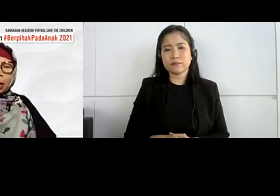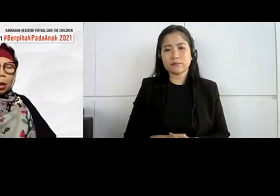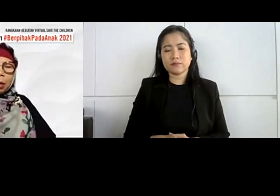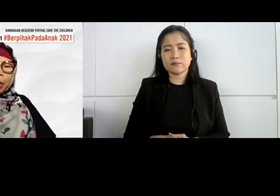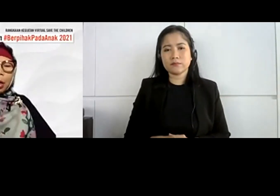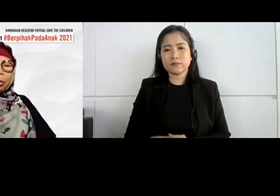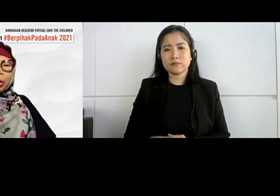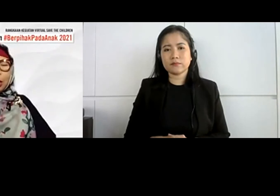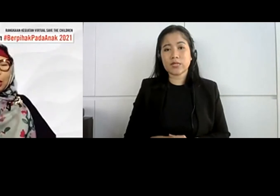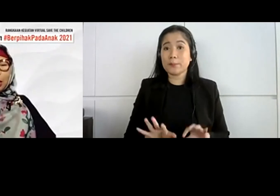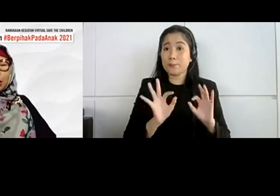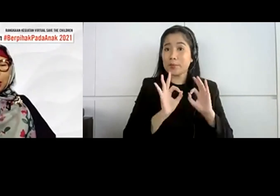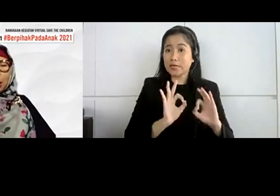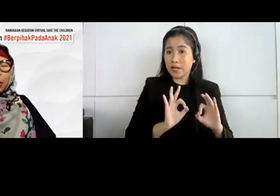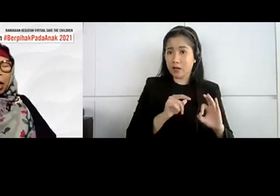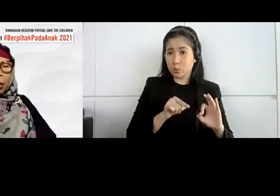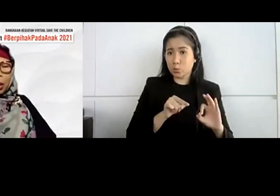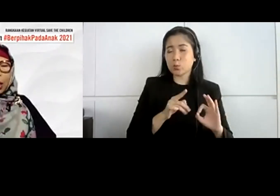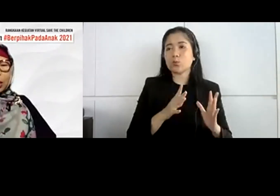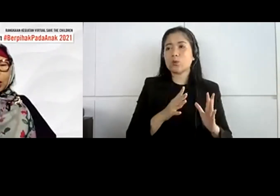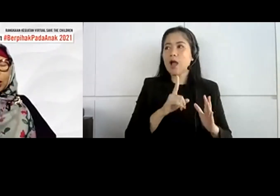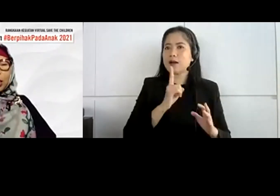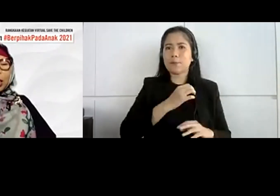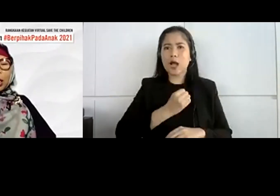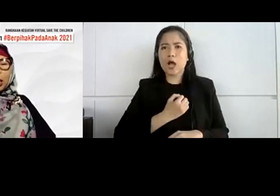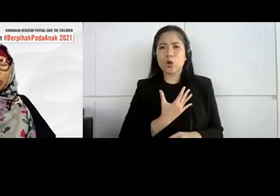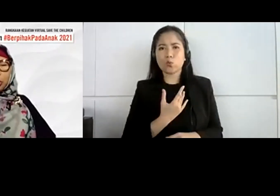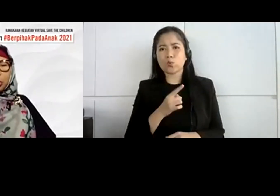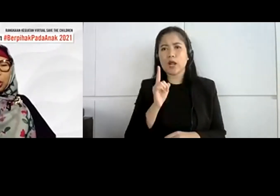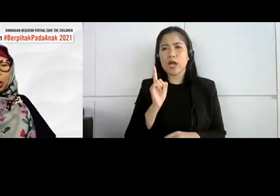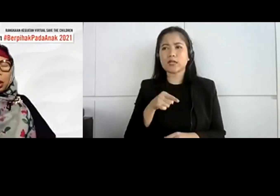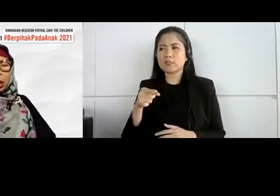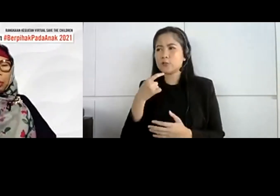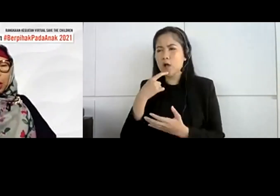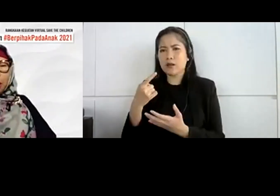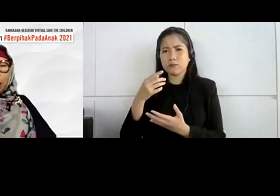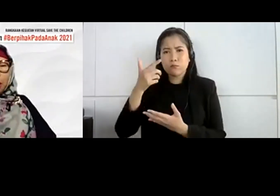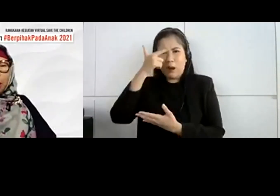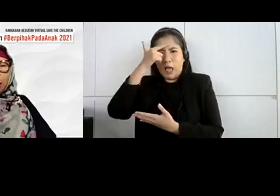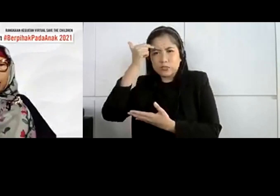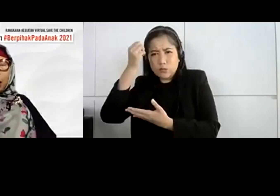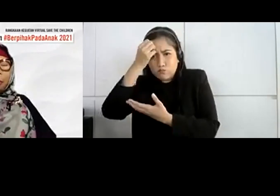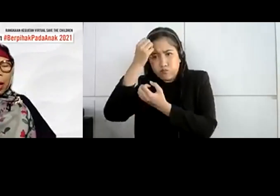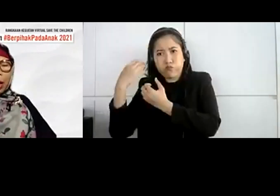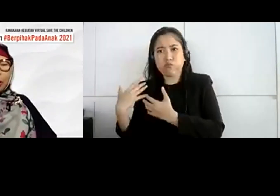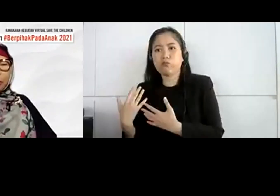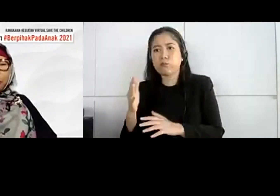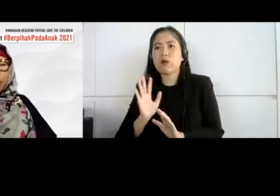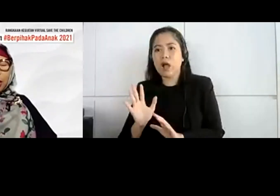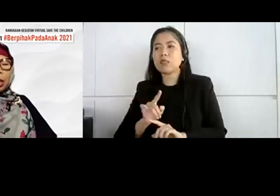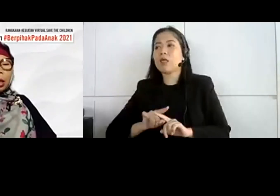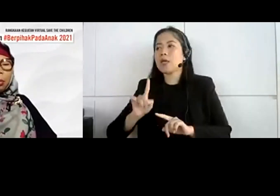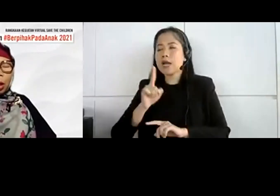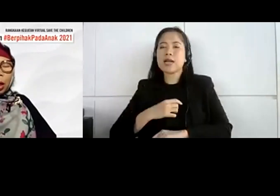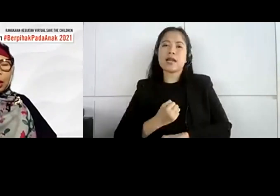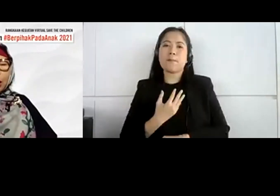pendidikan tidak hanya dipengaruhi terhadap kekhawatiran terjadinya learning loss, tetapi dampak